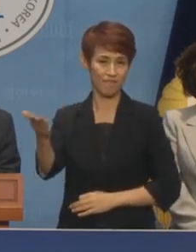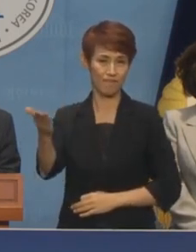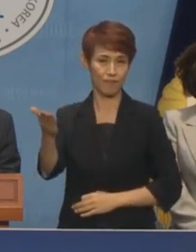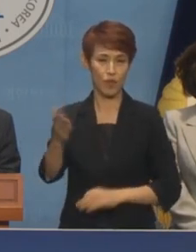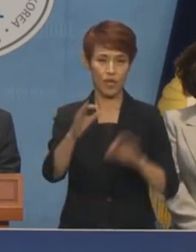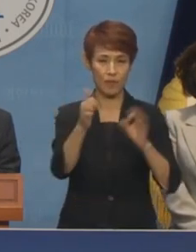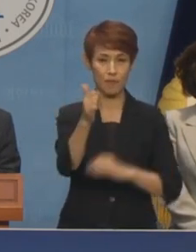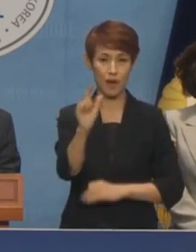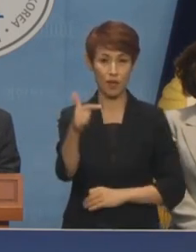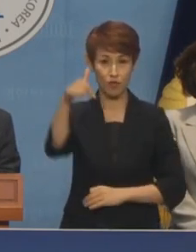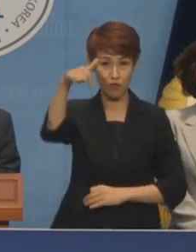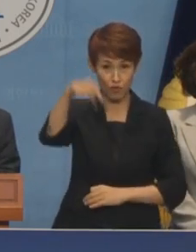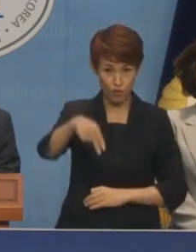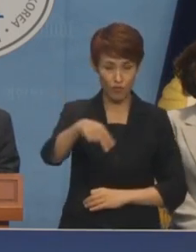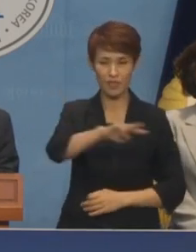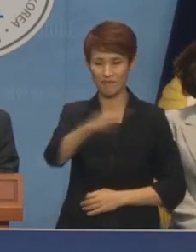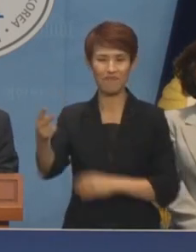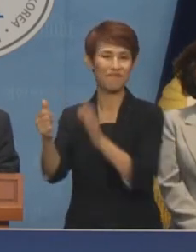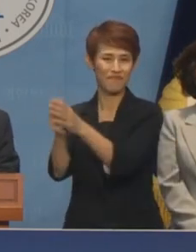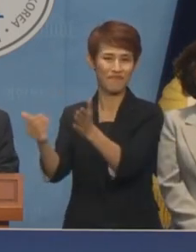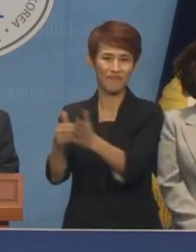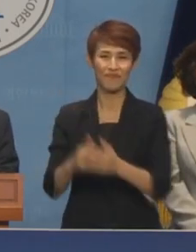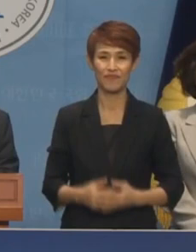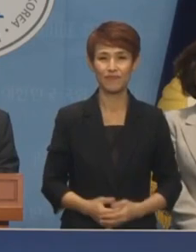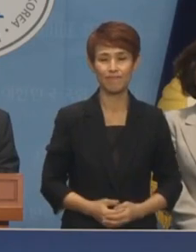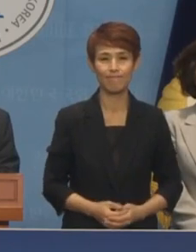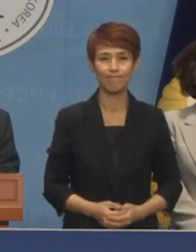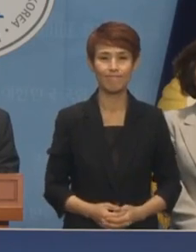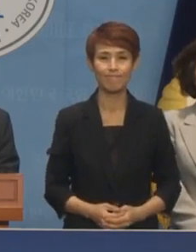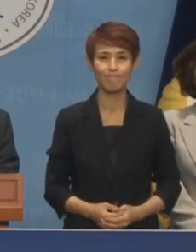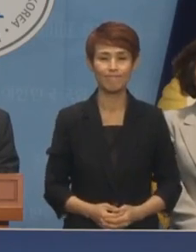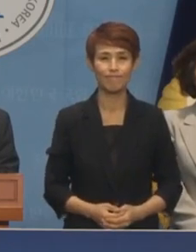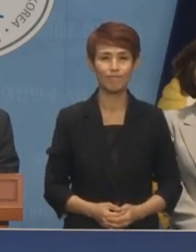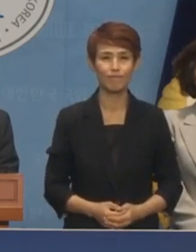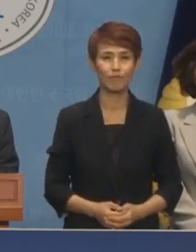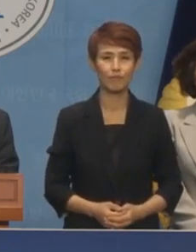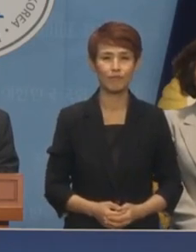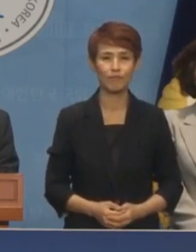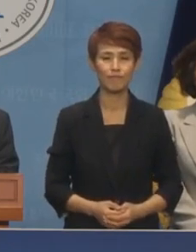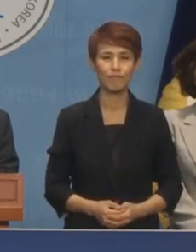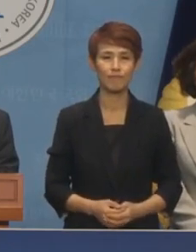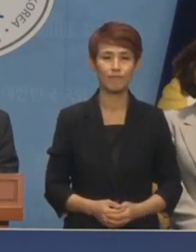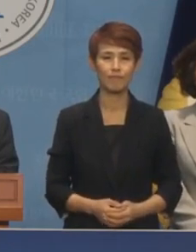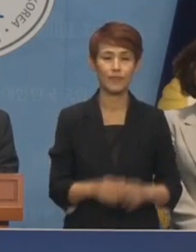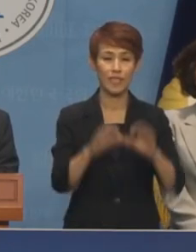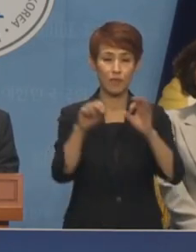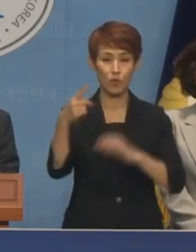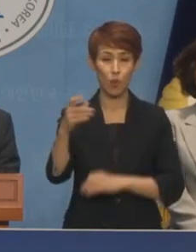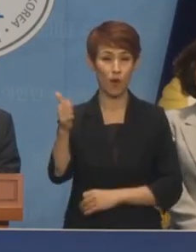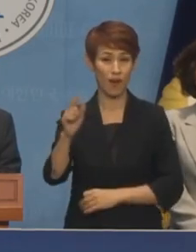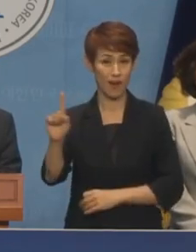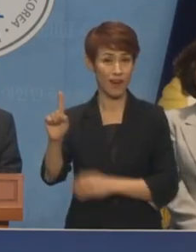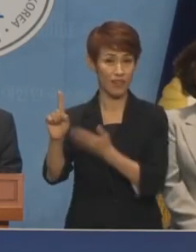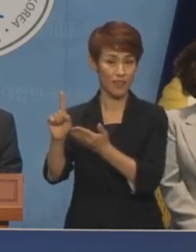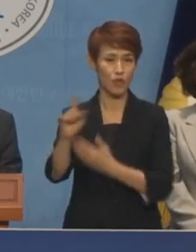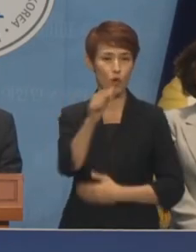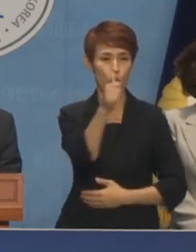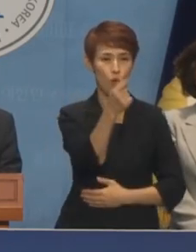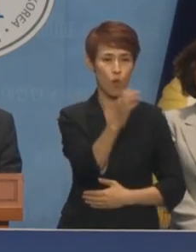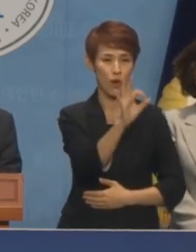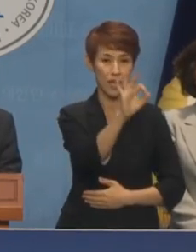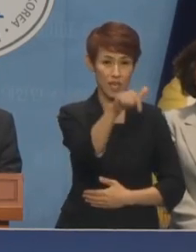김한규 의원에게 바톤 터치됐습니다. 민변 민생위 출신 김동화 의원은 홍익표